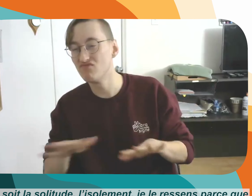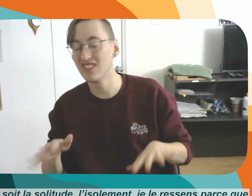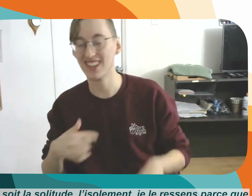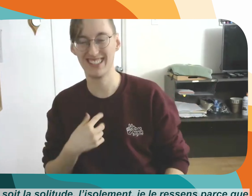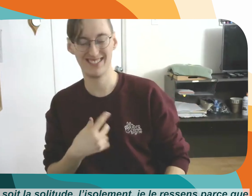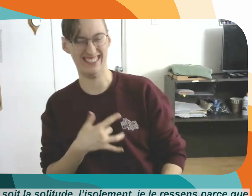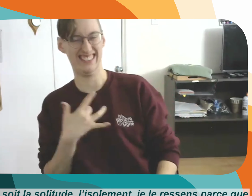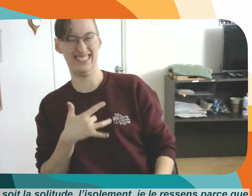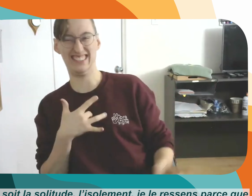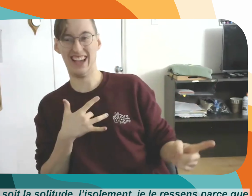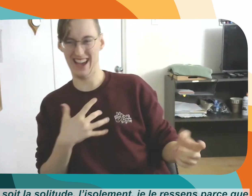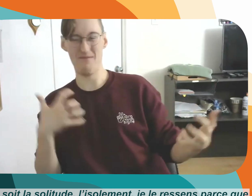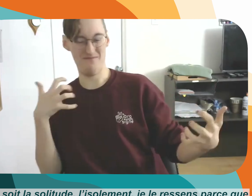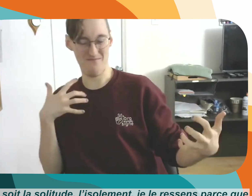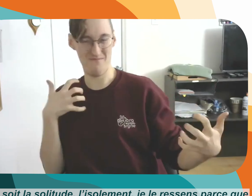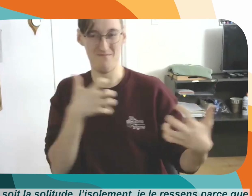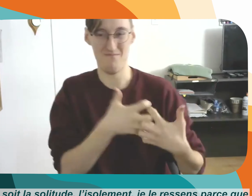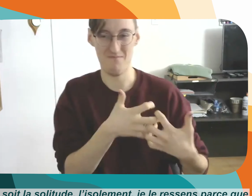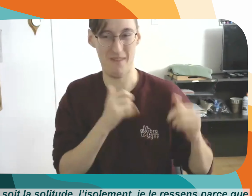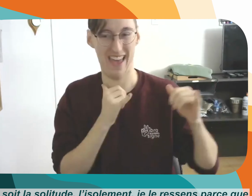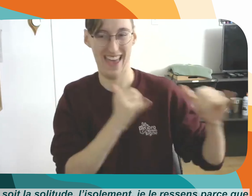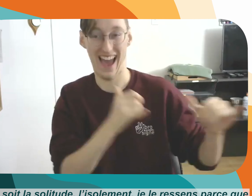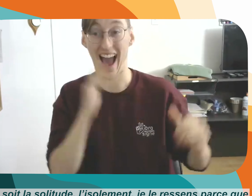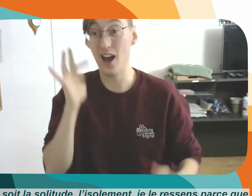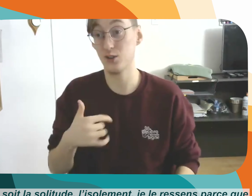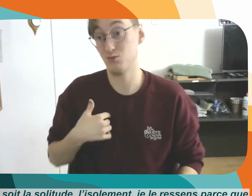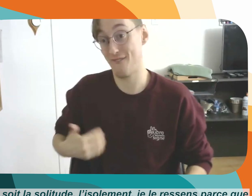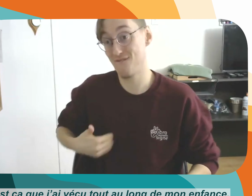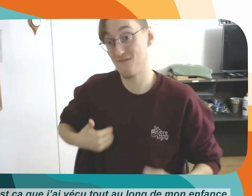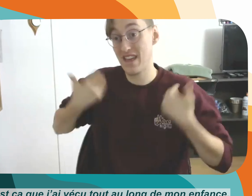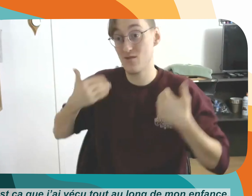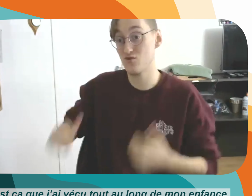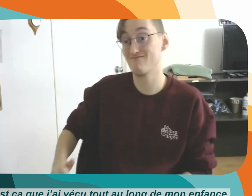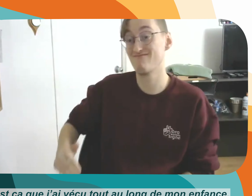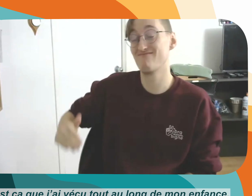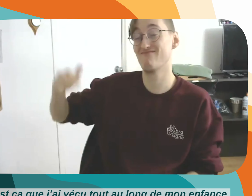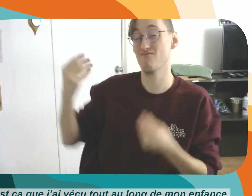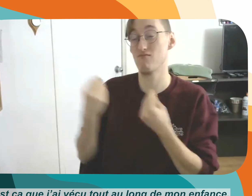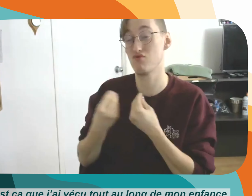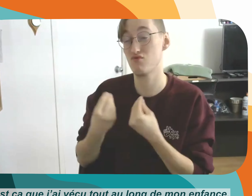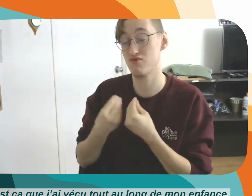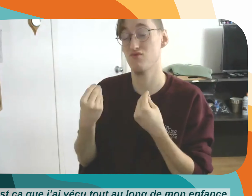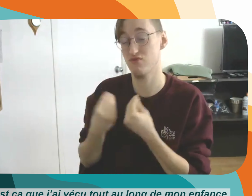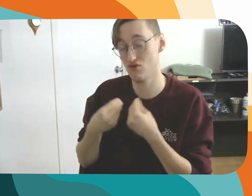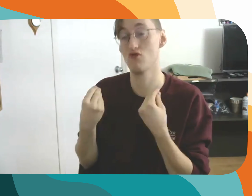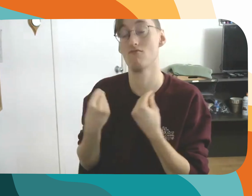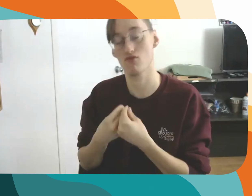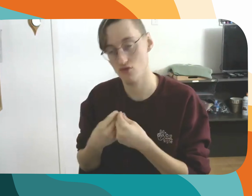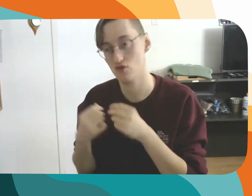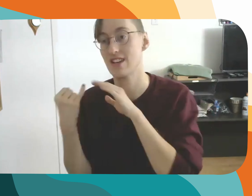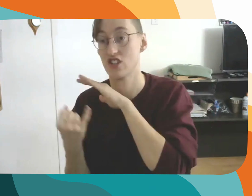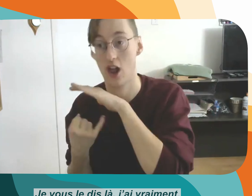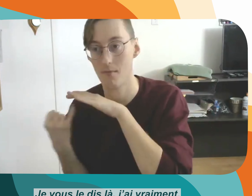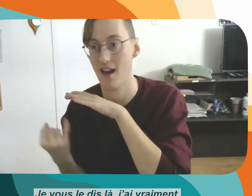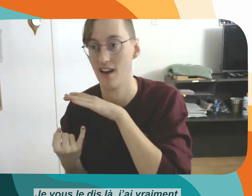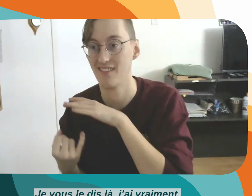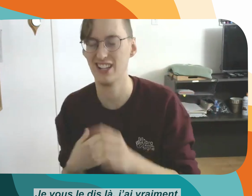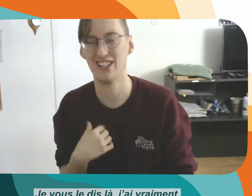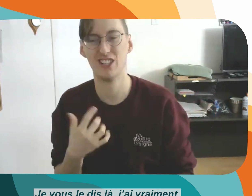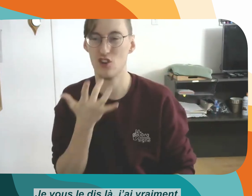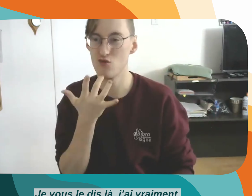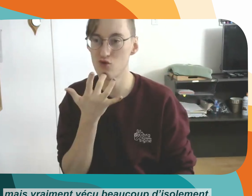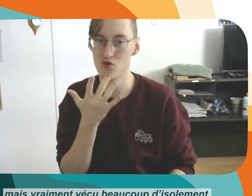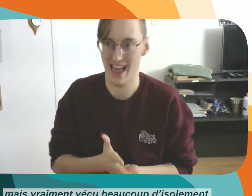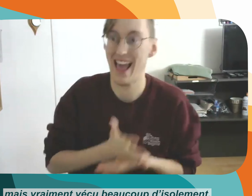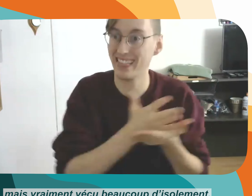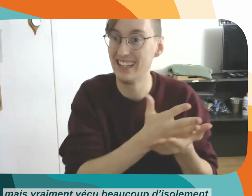solitude, l'isolement, je le ressens parce que c'est ça que j'ai vécu tout au long de mon enfance. Je vous le dis, là, j